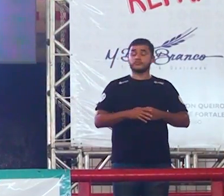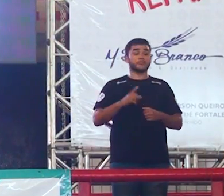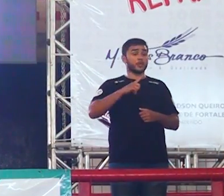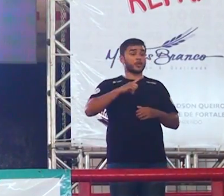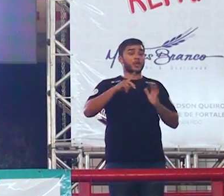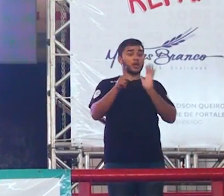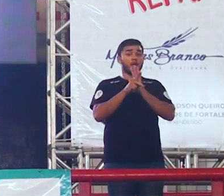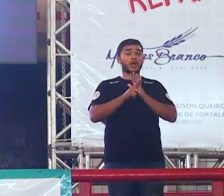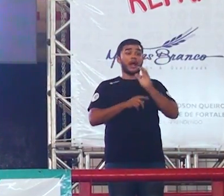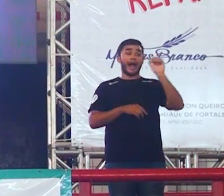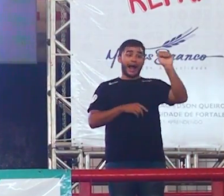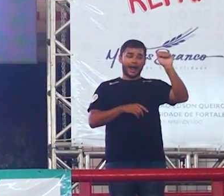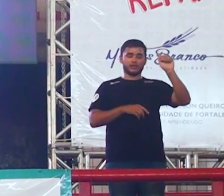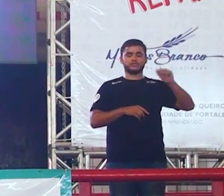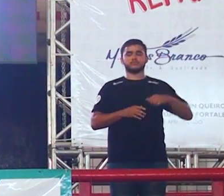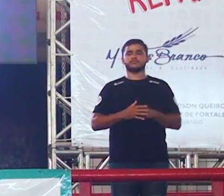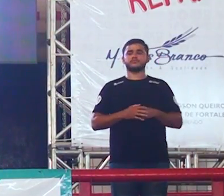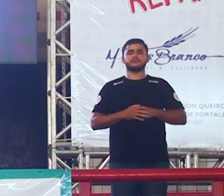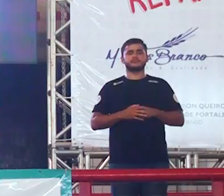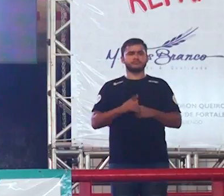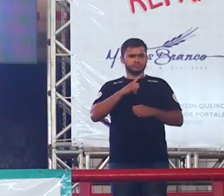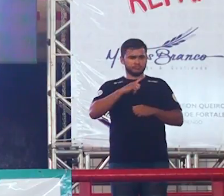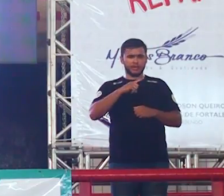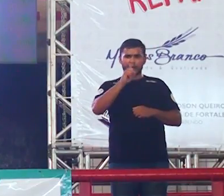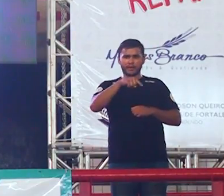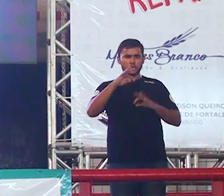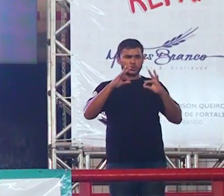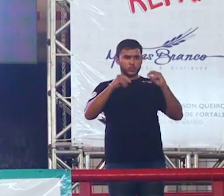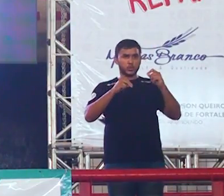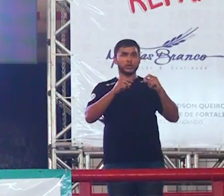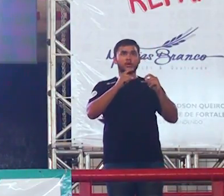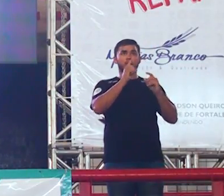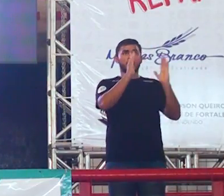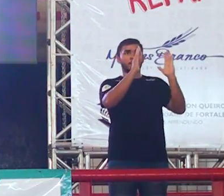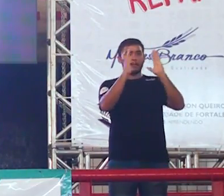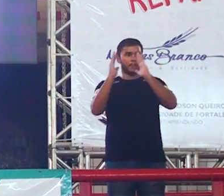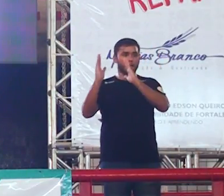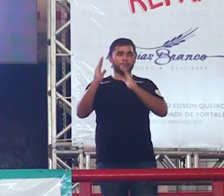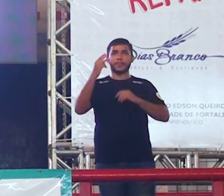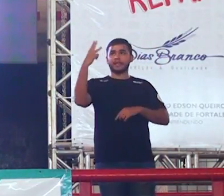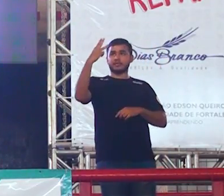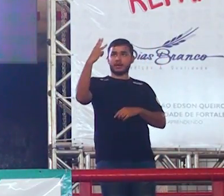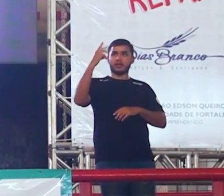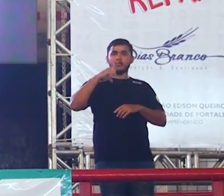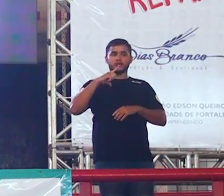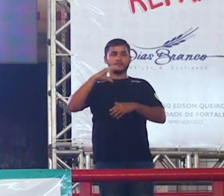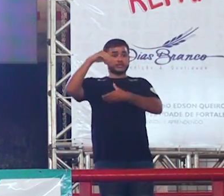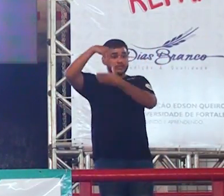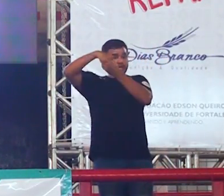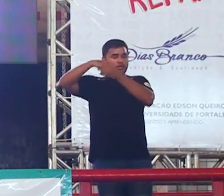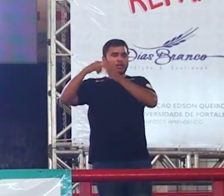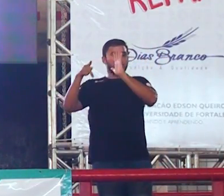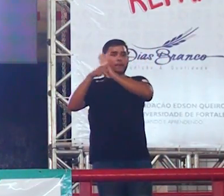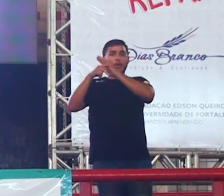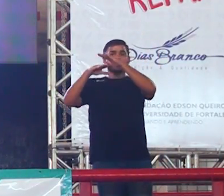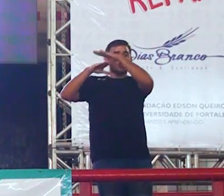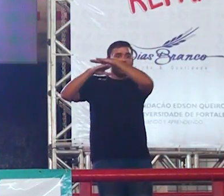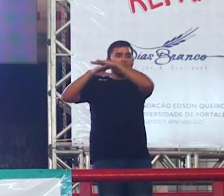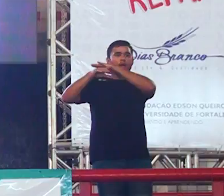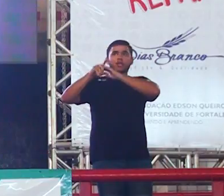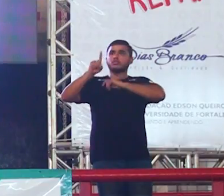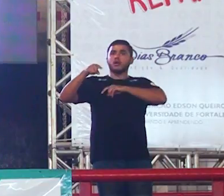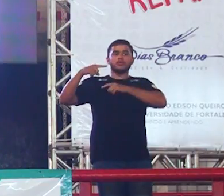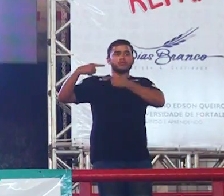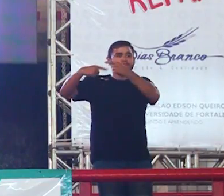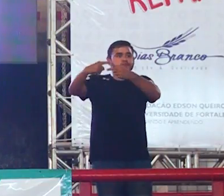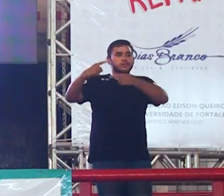de Sertoli encontram-se em 3? Sim. Quem são essas células? São as células que vão